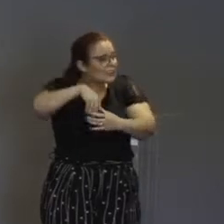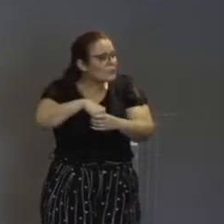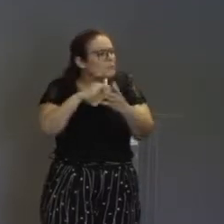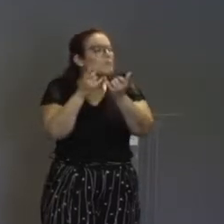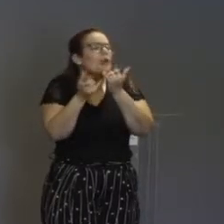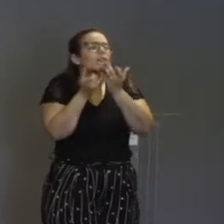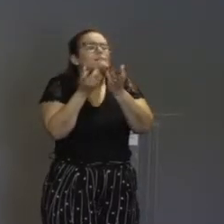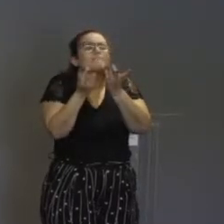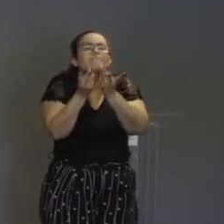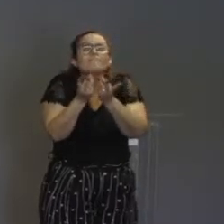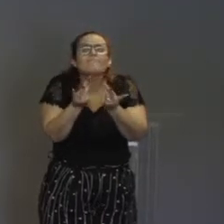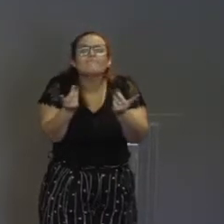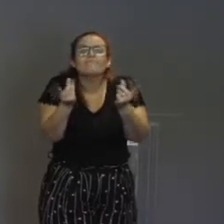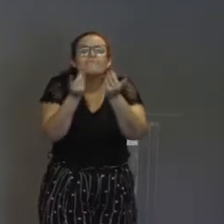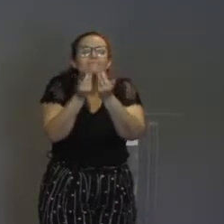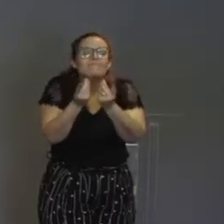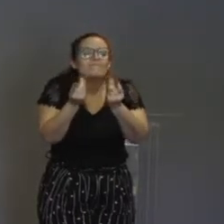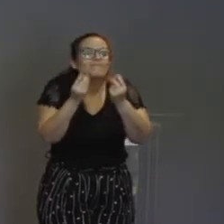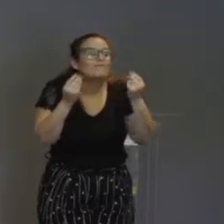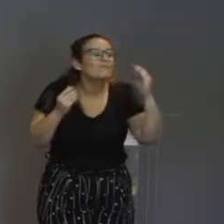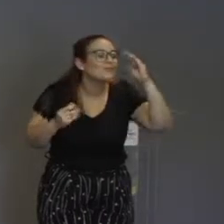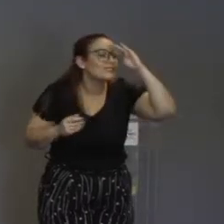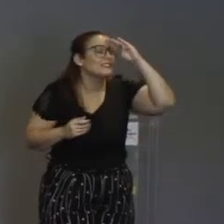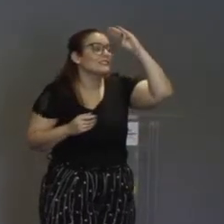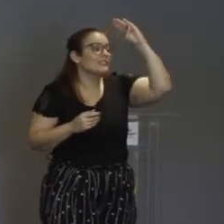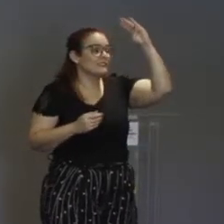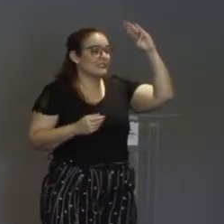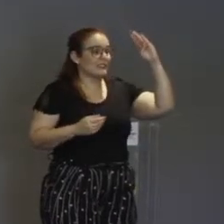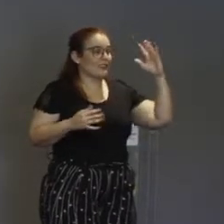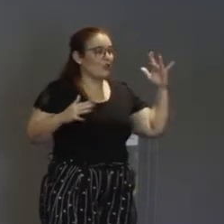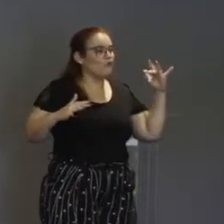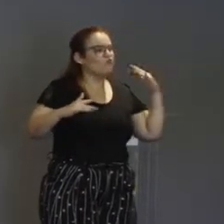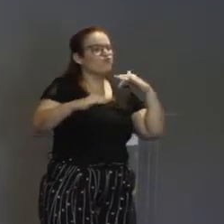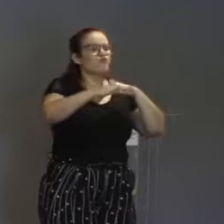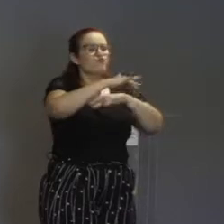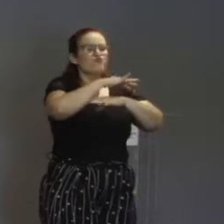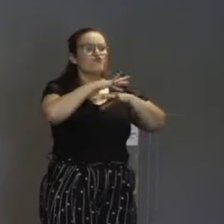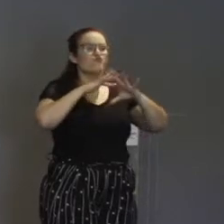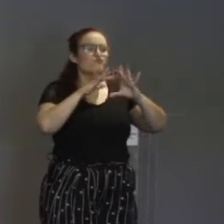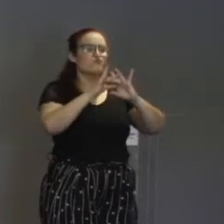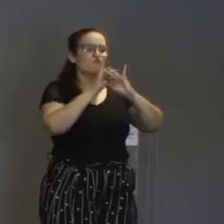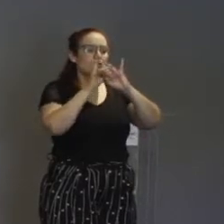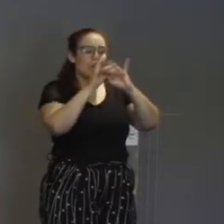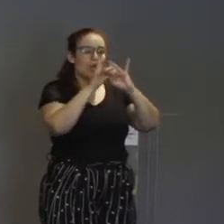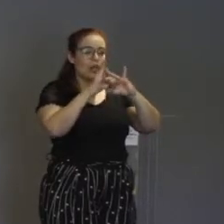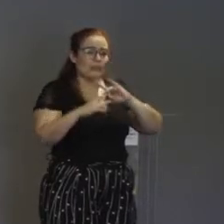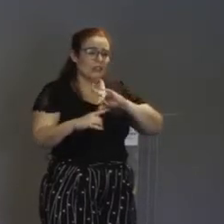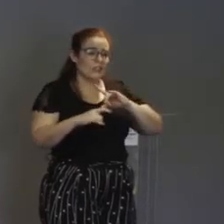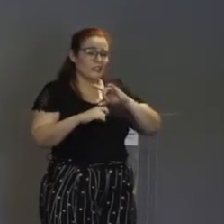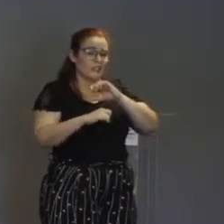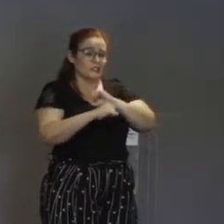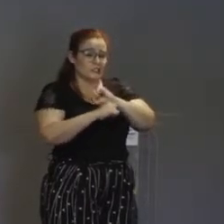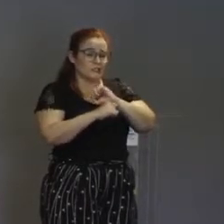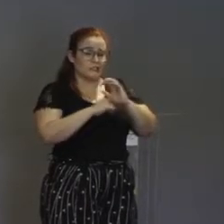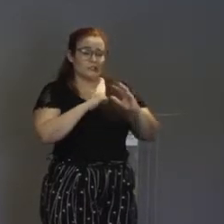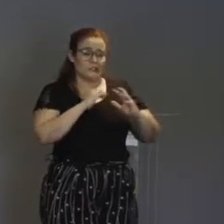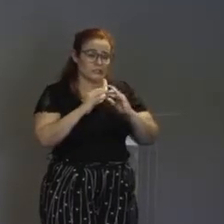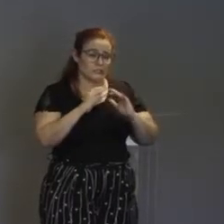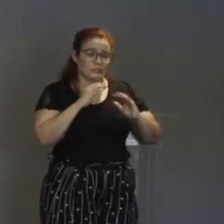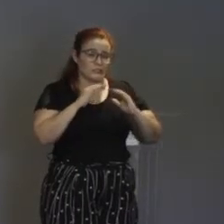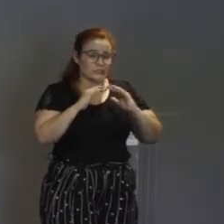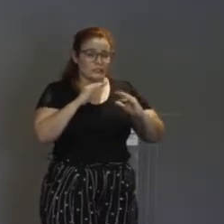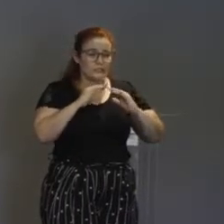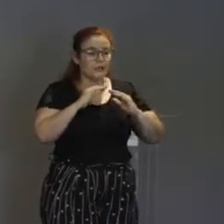da cidade, né? Esse sangue fluindo, conectando tudo. E a gente tem esses atrofiamentos porque a gente acaba